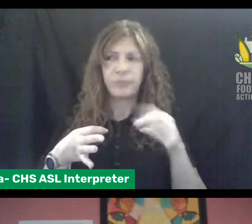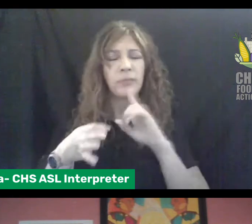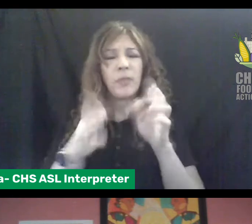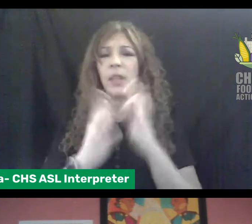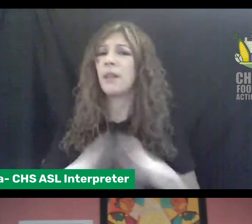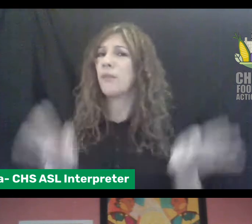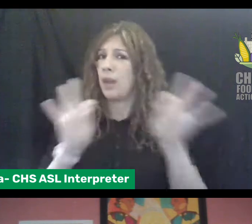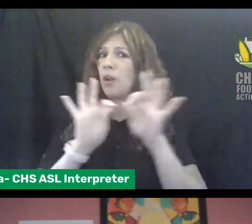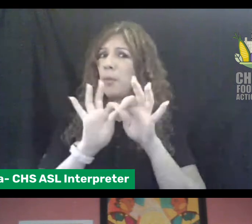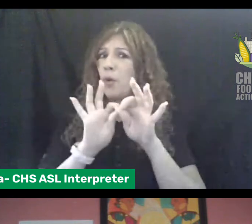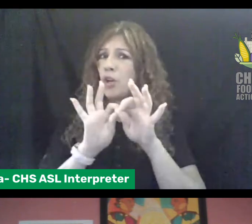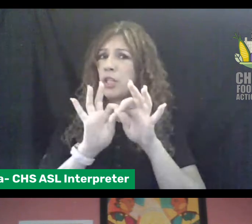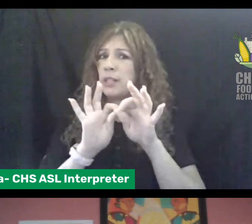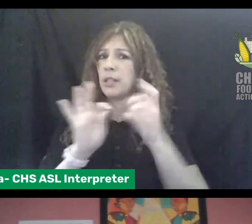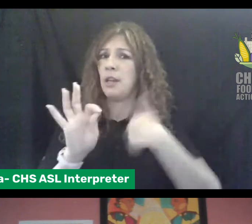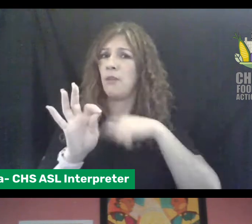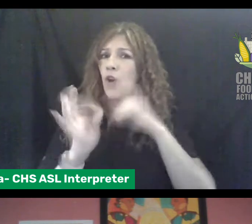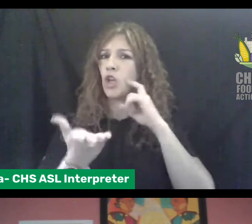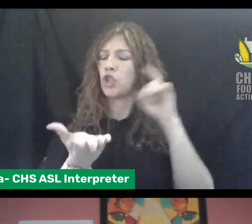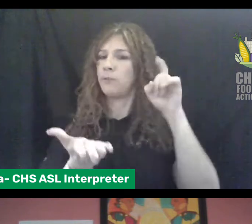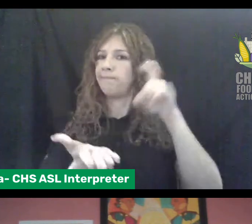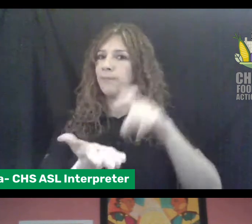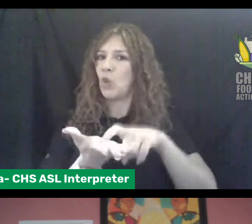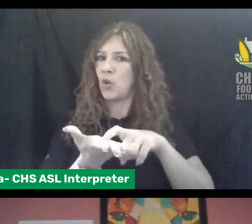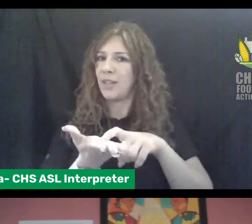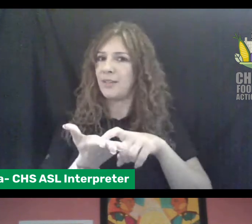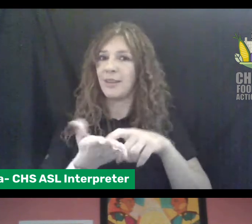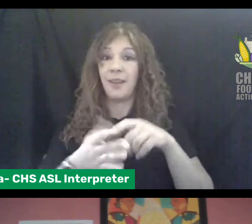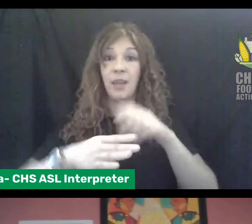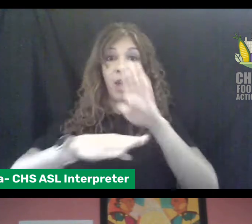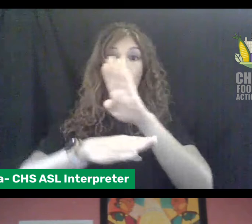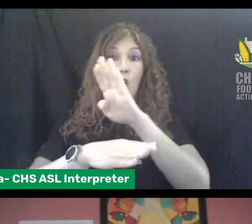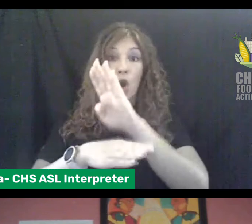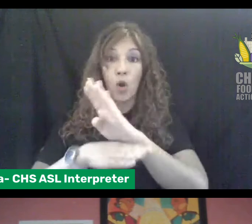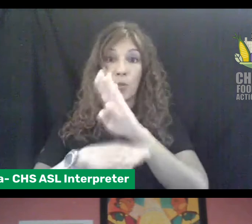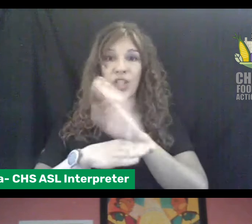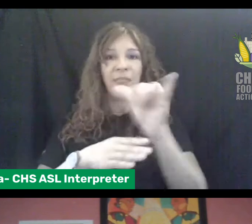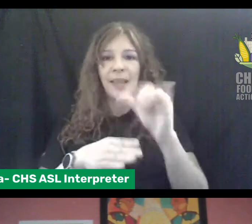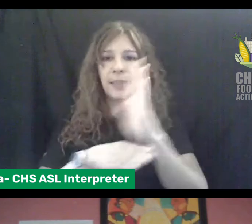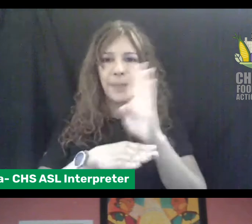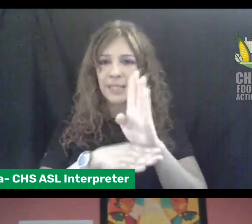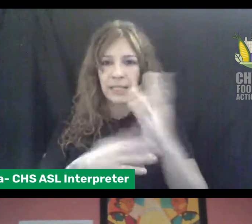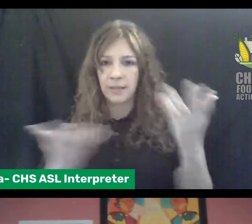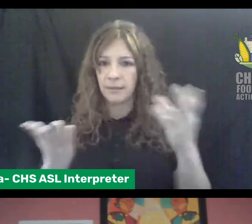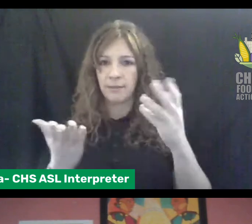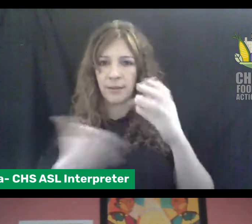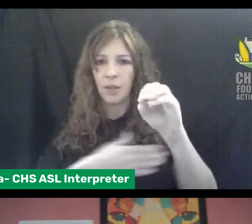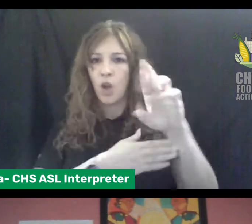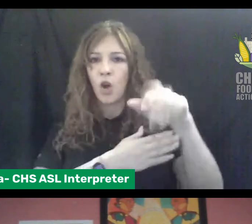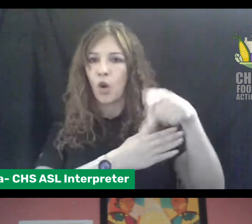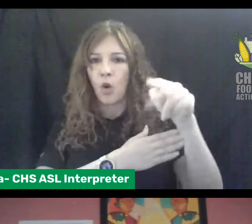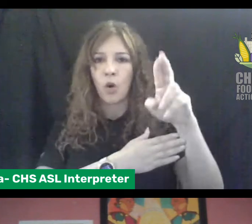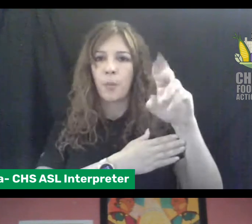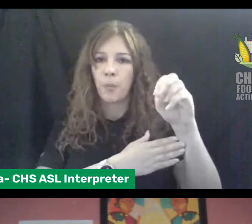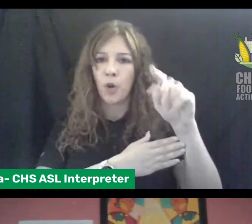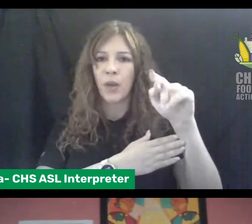importante remarcar, cooperativas es un negocio, pero es un negocio social, es un